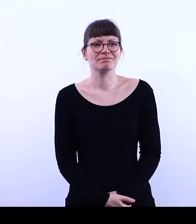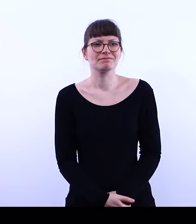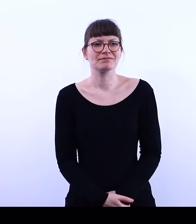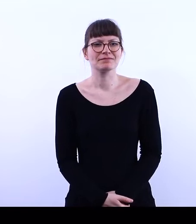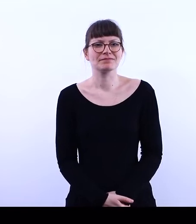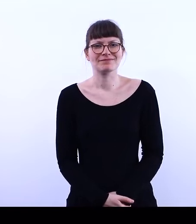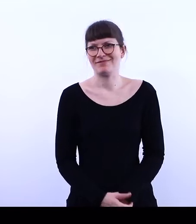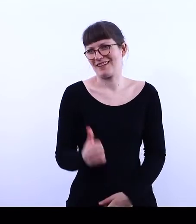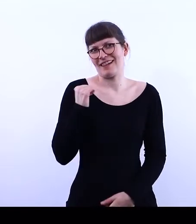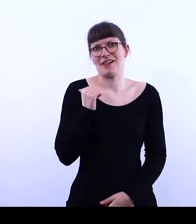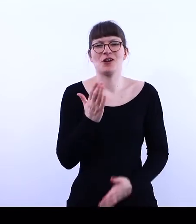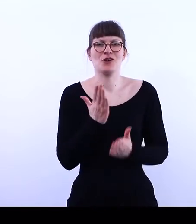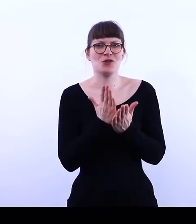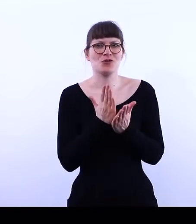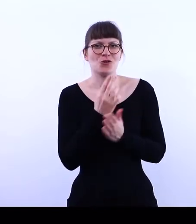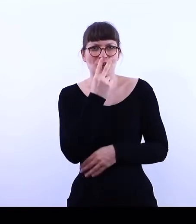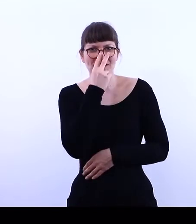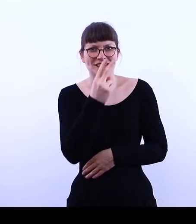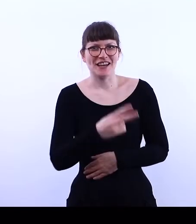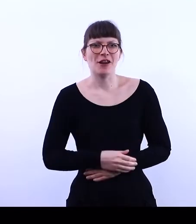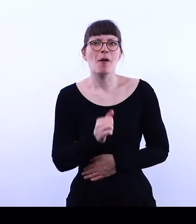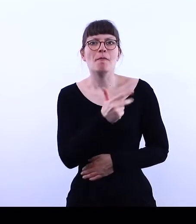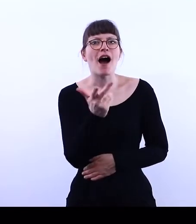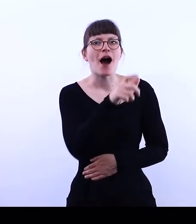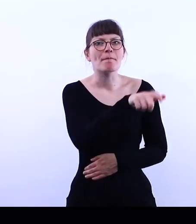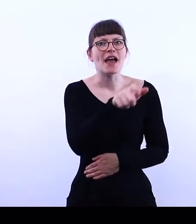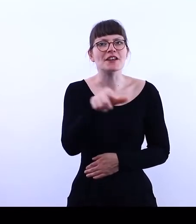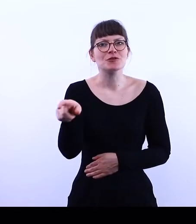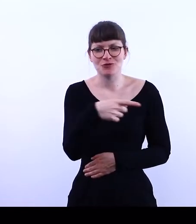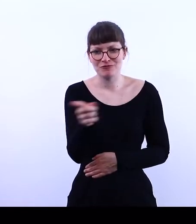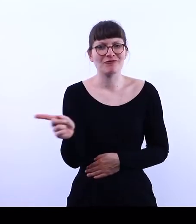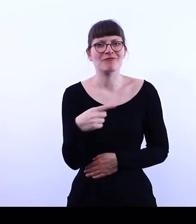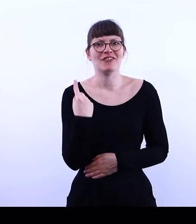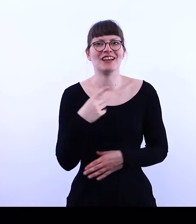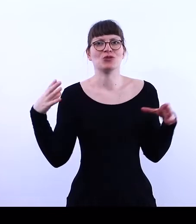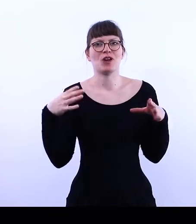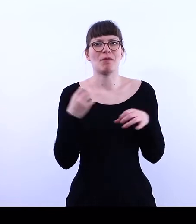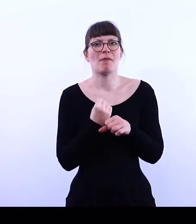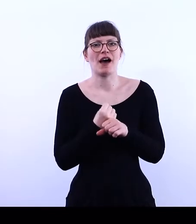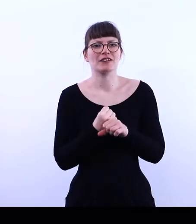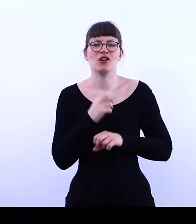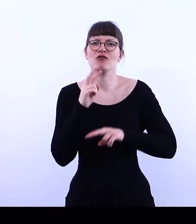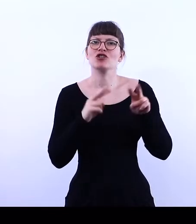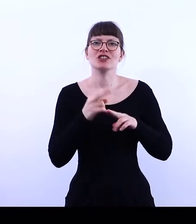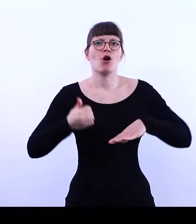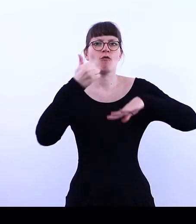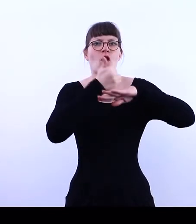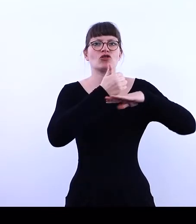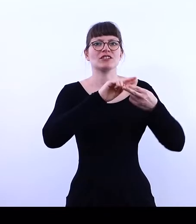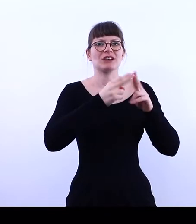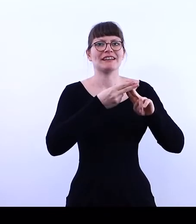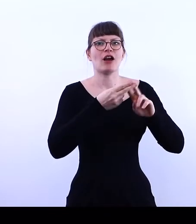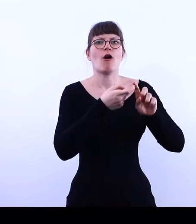habe gerade schon einige Menschen gesehen, mit denen wir zusammenarbeiten. Das waren gerade diverse Vorstandsmitglieder aus der